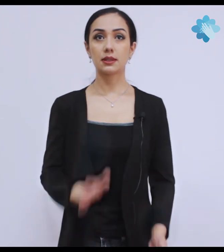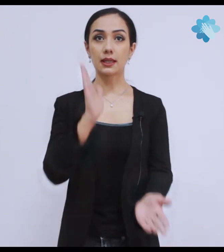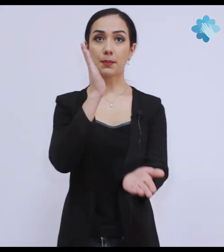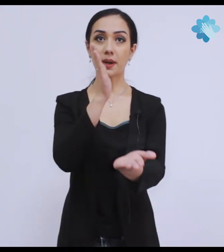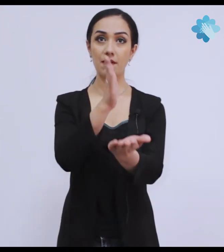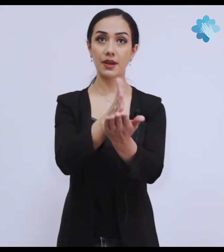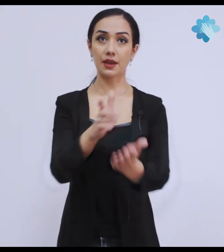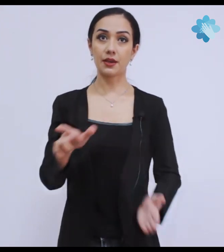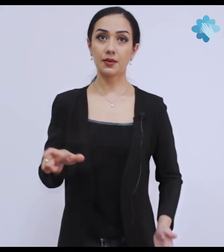направлении